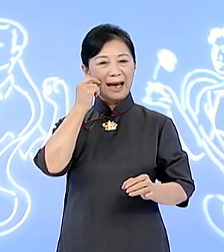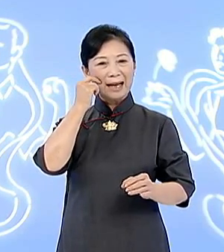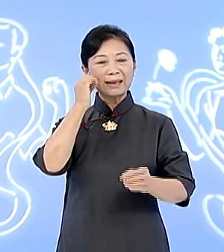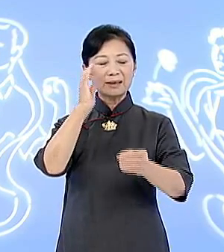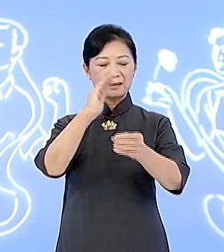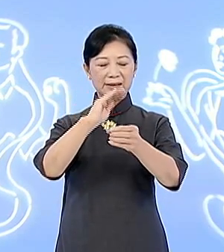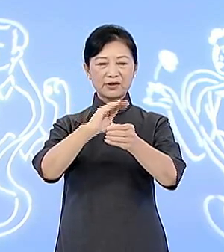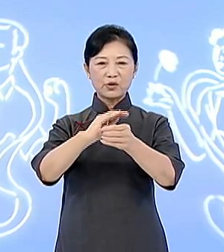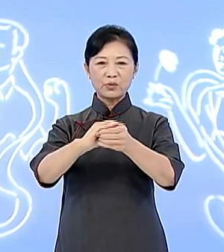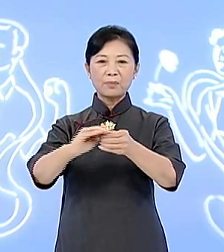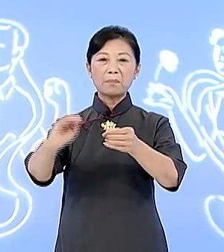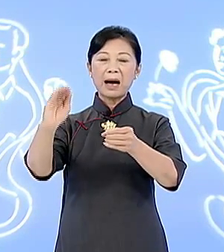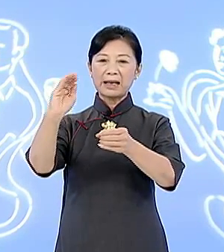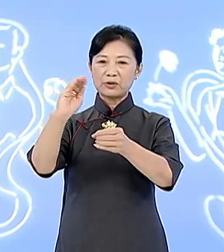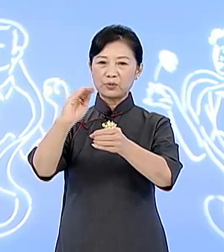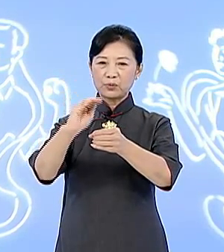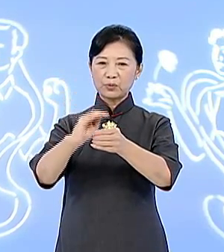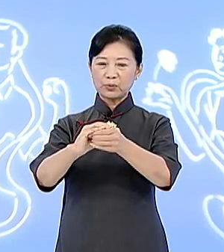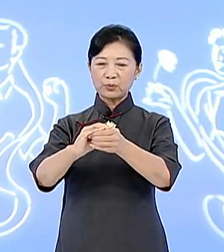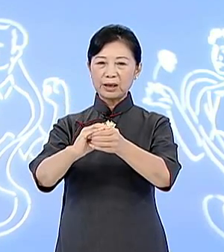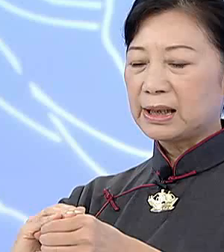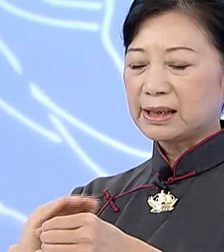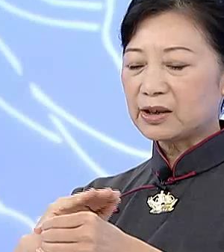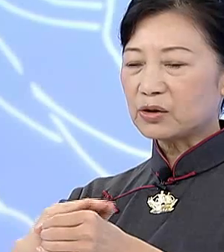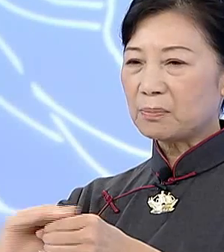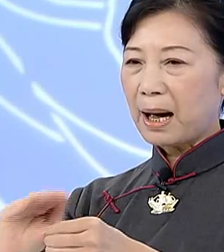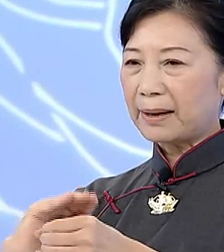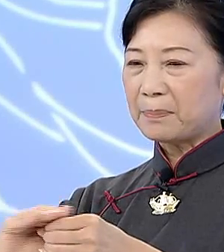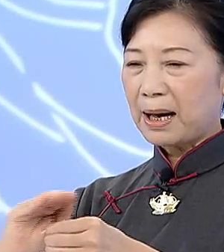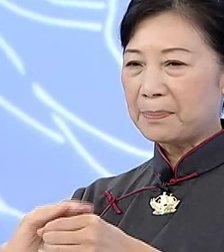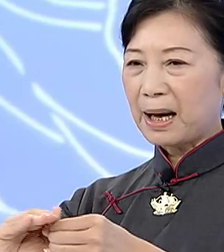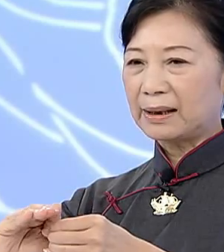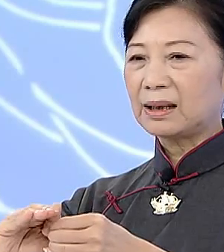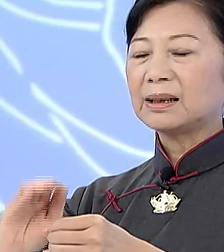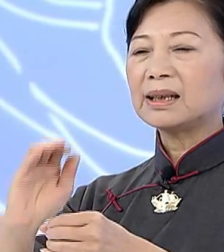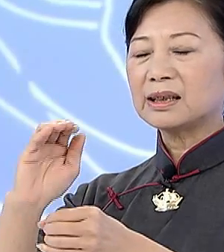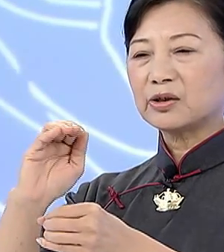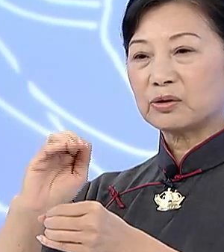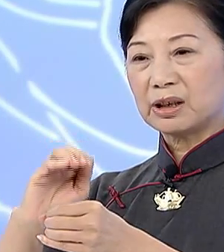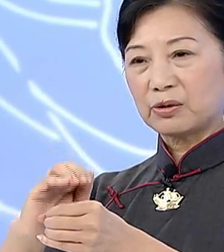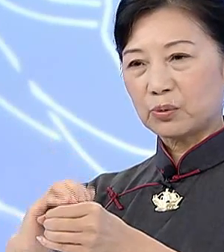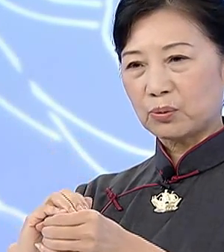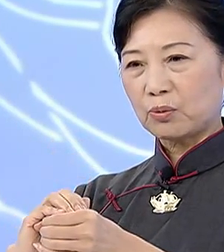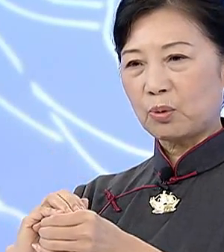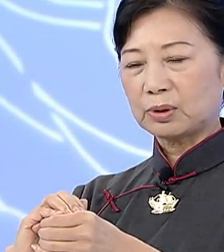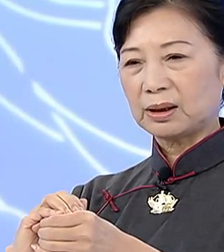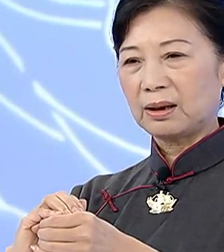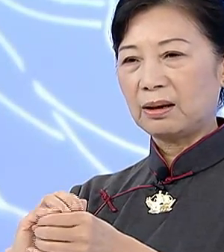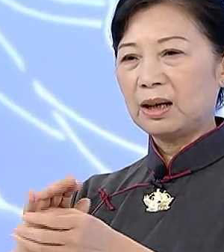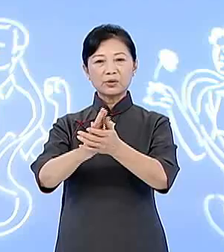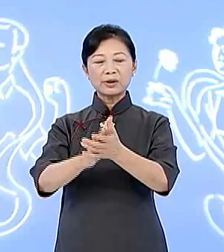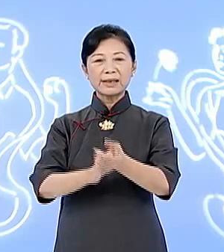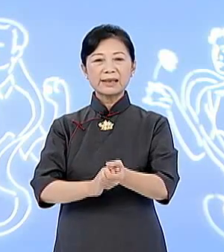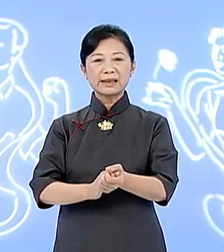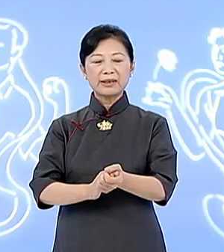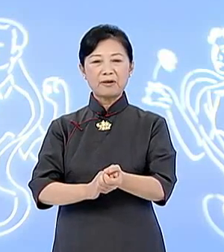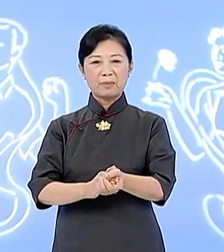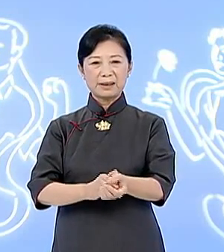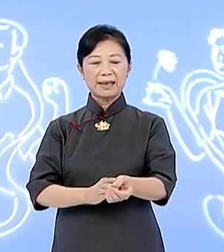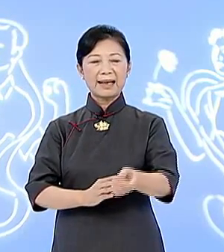难去满足，这个就是满，它这个就是一个煮过的哈，所以在这个地方我们再来一